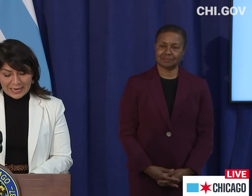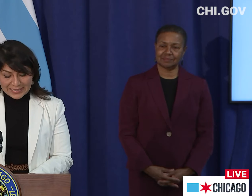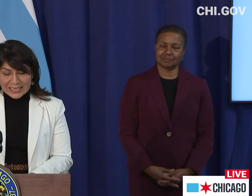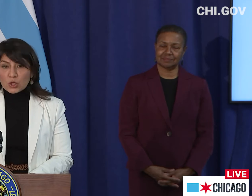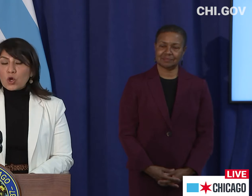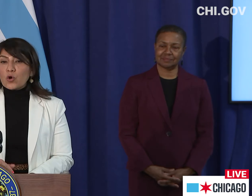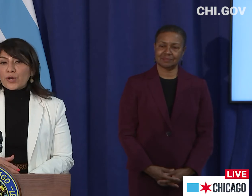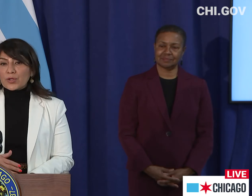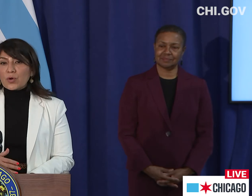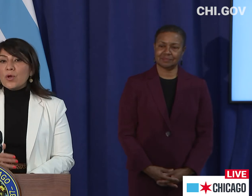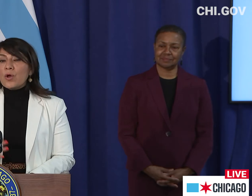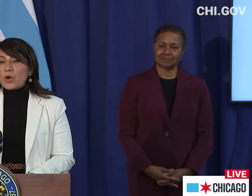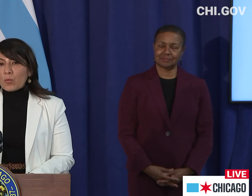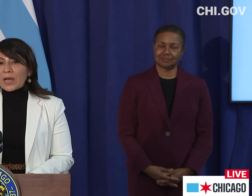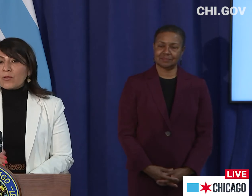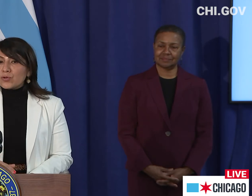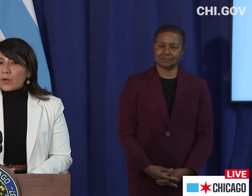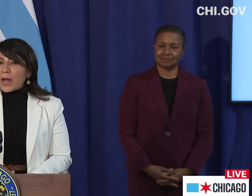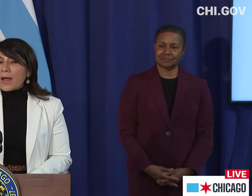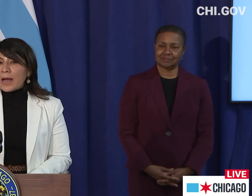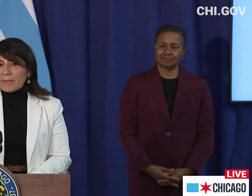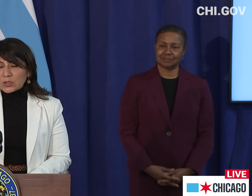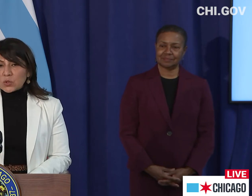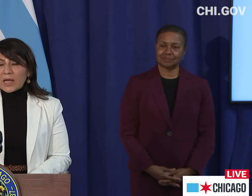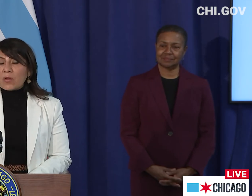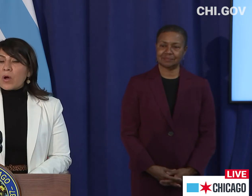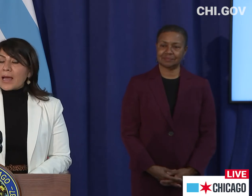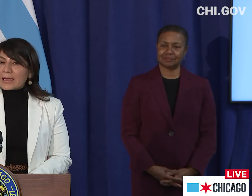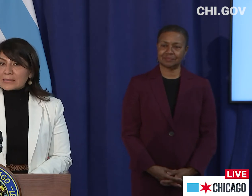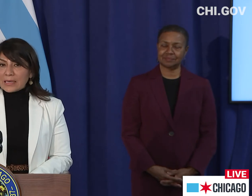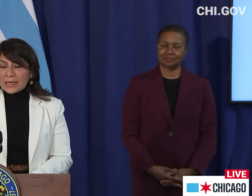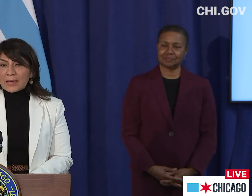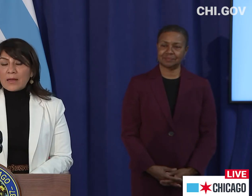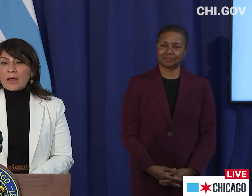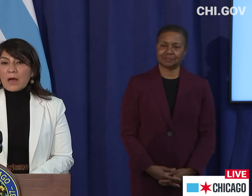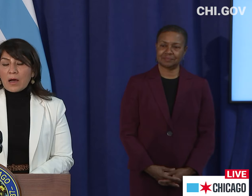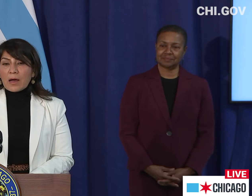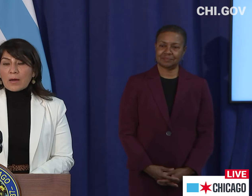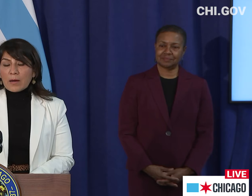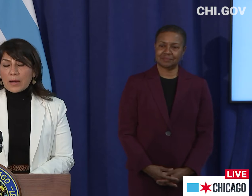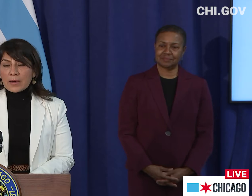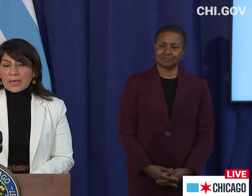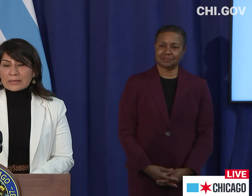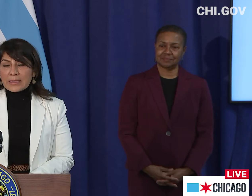que seguir haciendo lo correcto. Como la doctora ha mencionado, hay que seguir